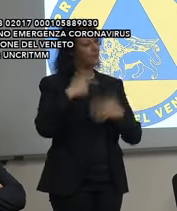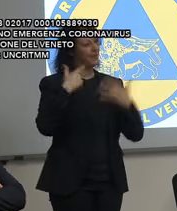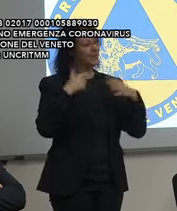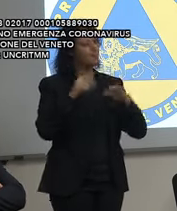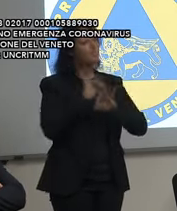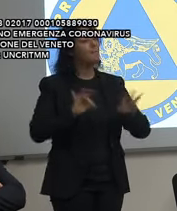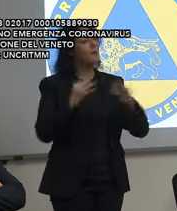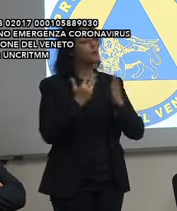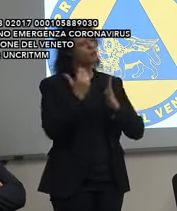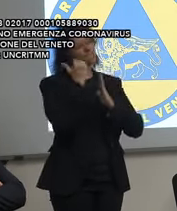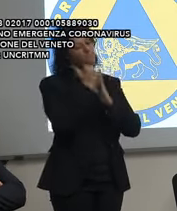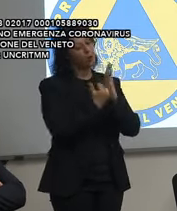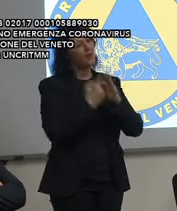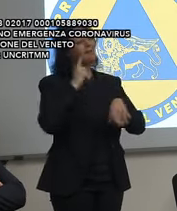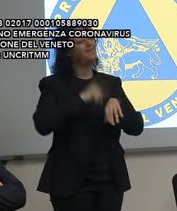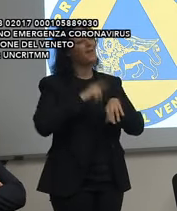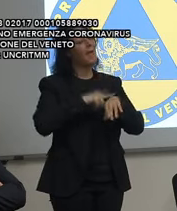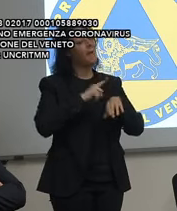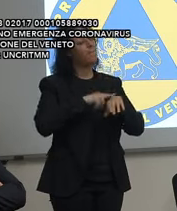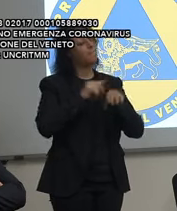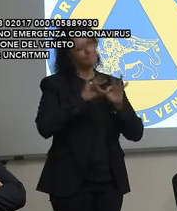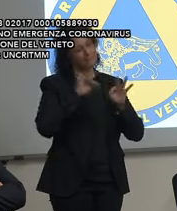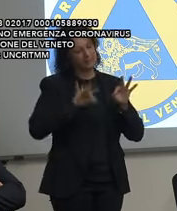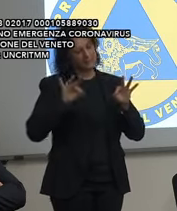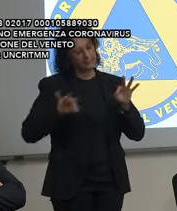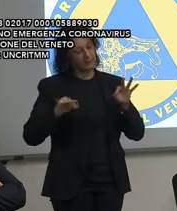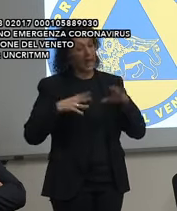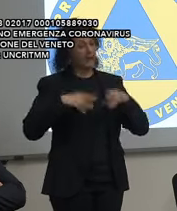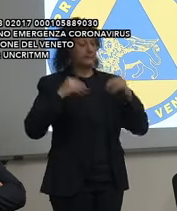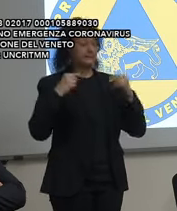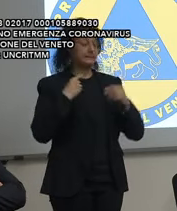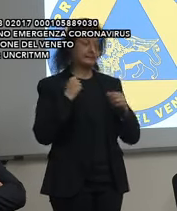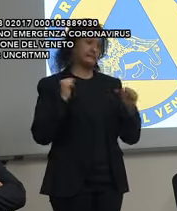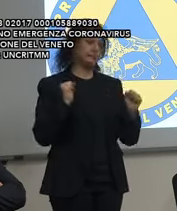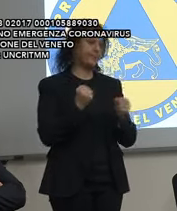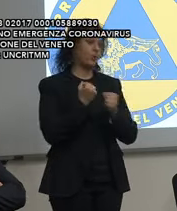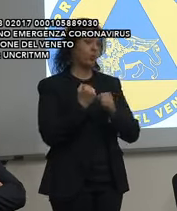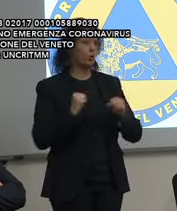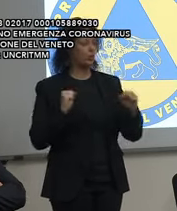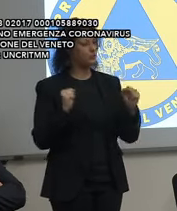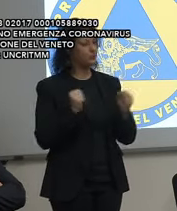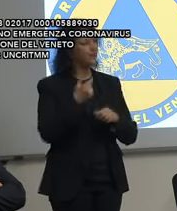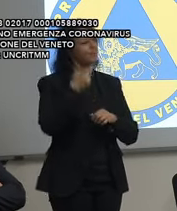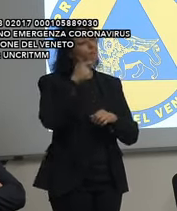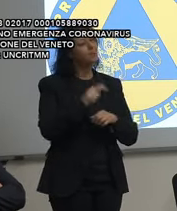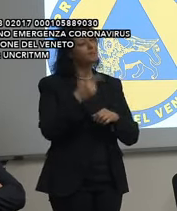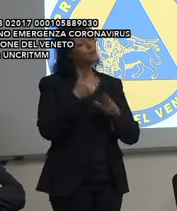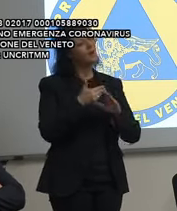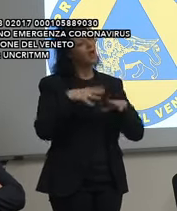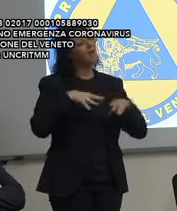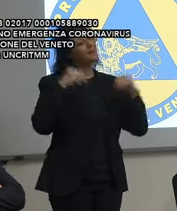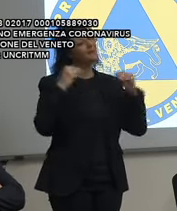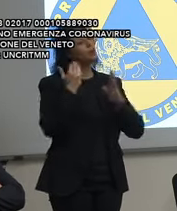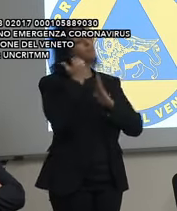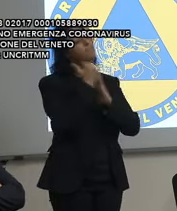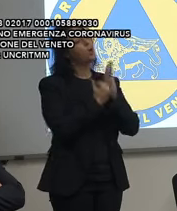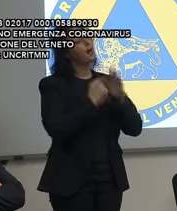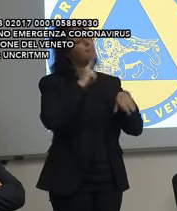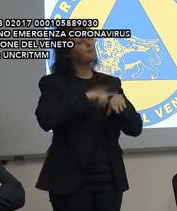cronoprogramma, ci dicevamo che è quasi impossibile, perché il cronoprogramma che abbiamo fatto